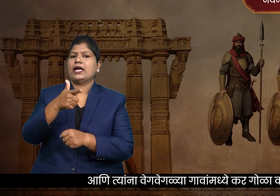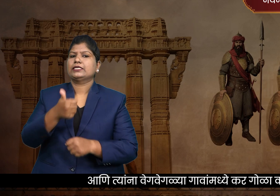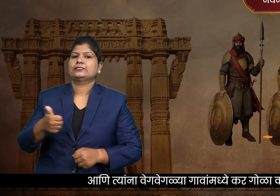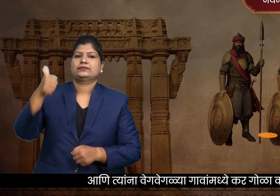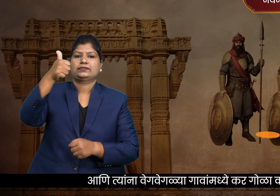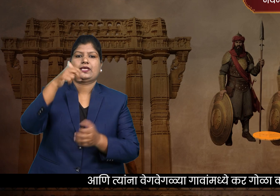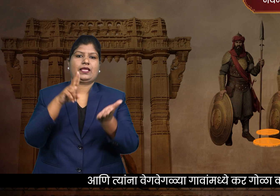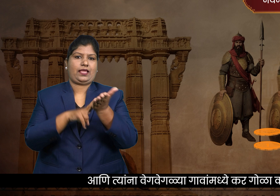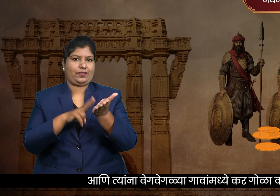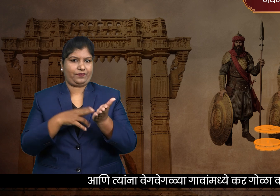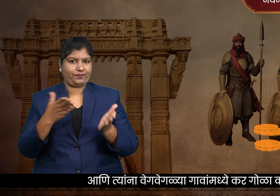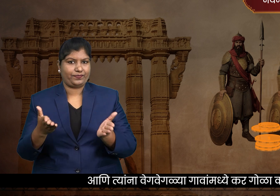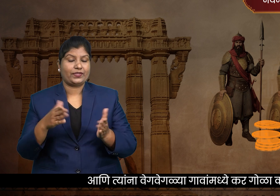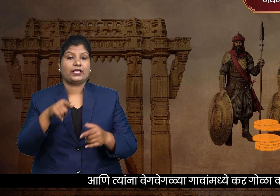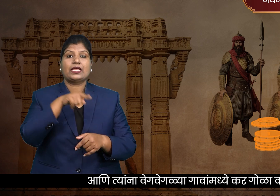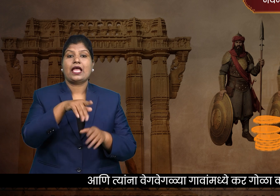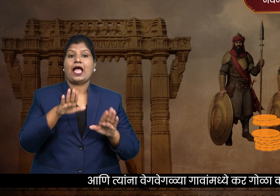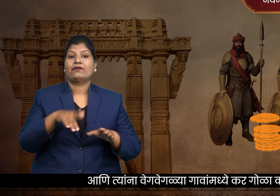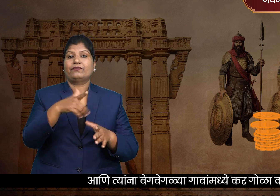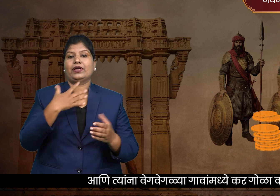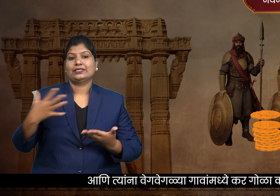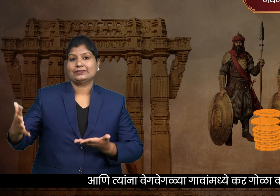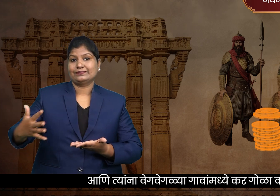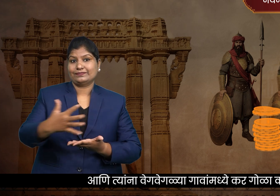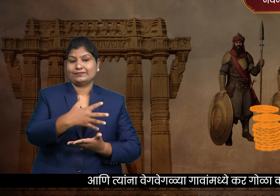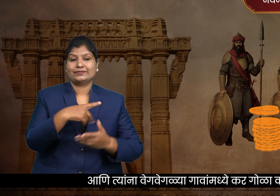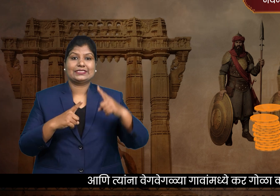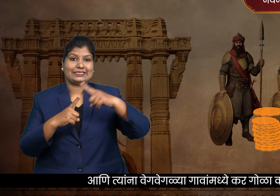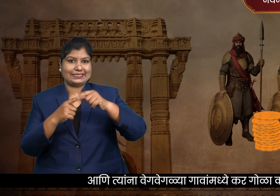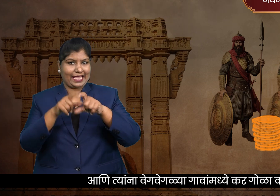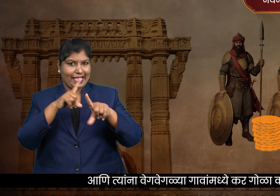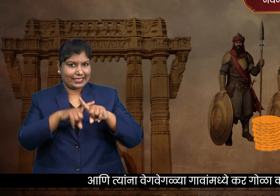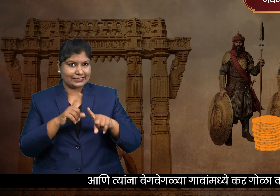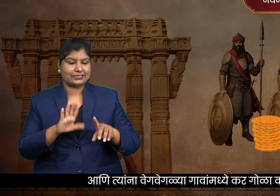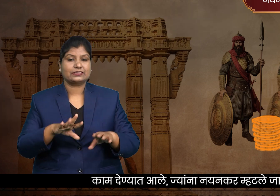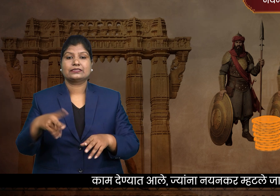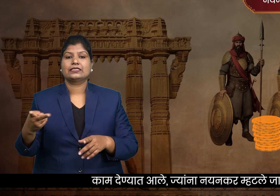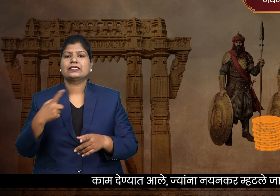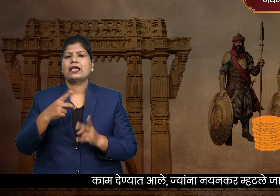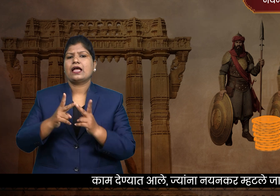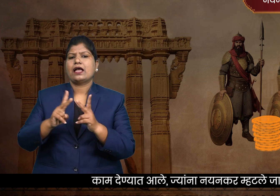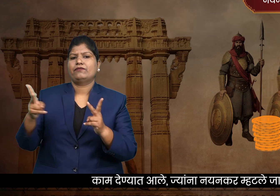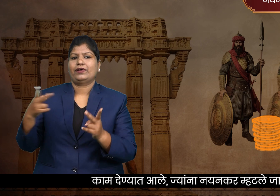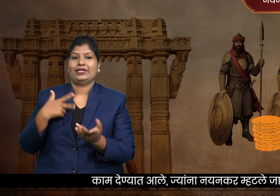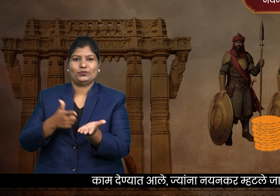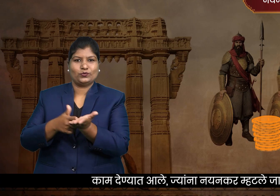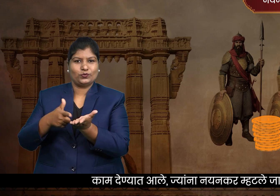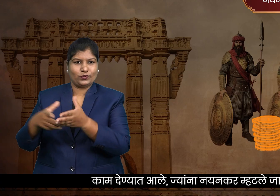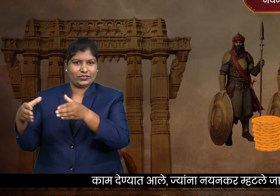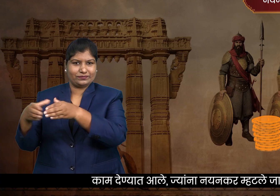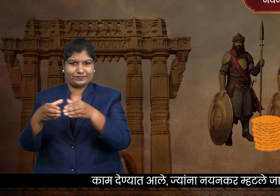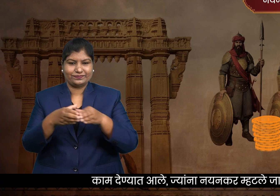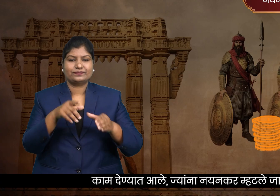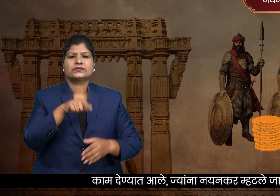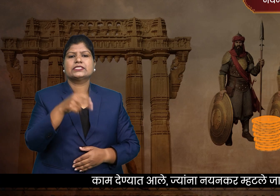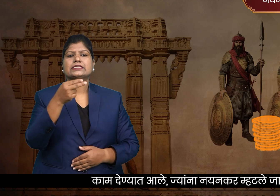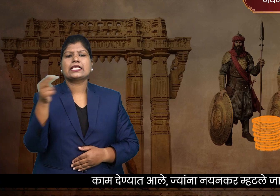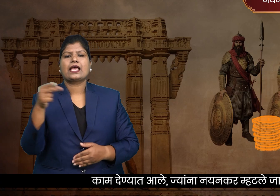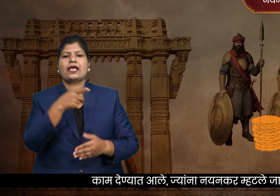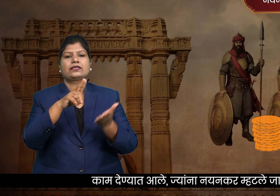त्यांना वेगवेगळ्या गावांमध्ये कर गोळा करण्याचे काम देण्यात